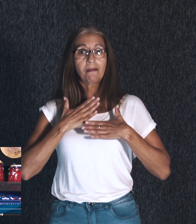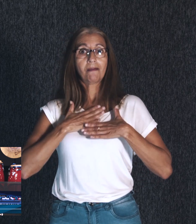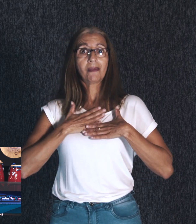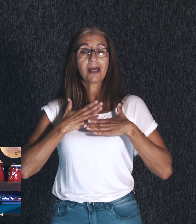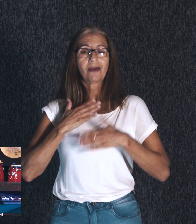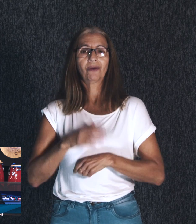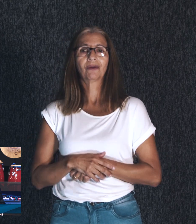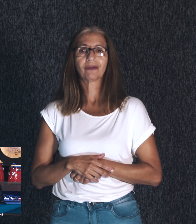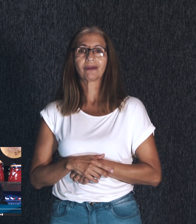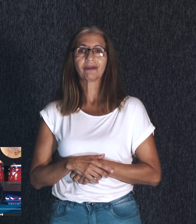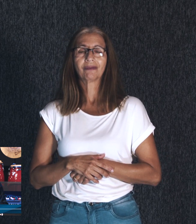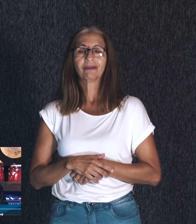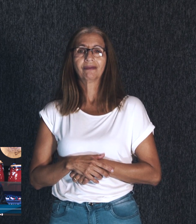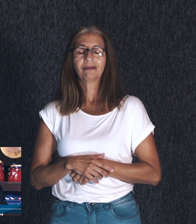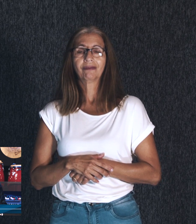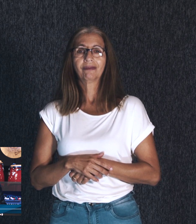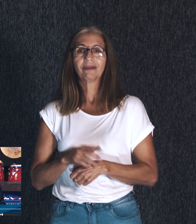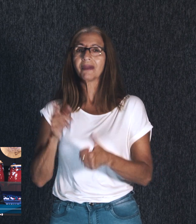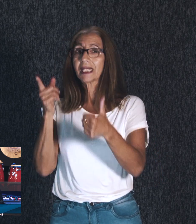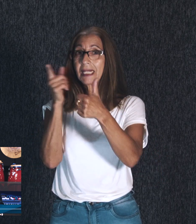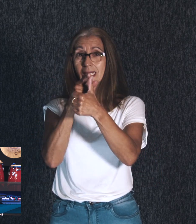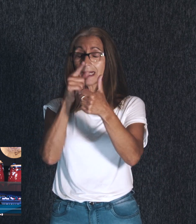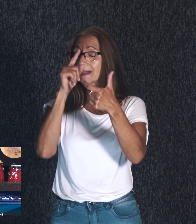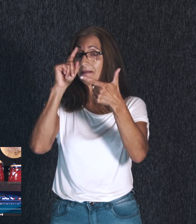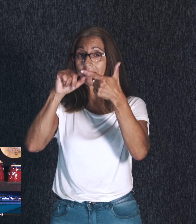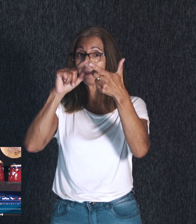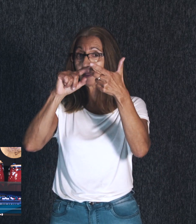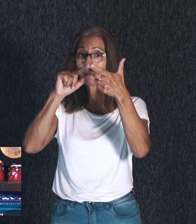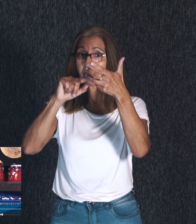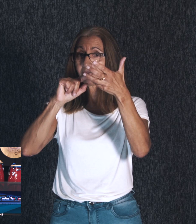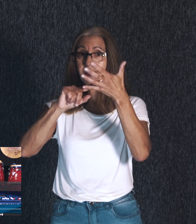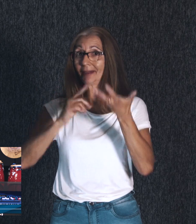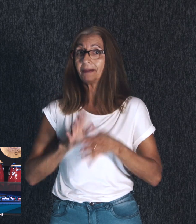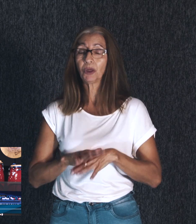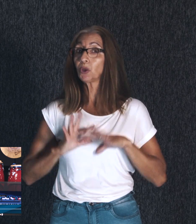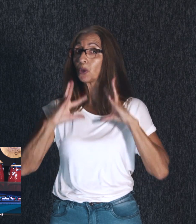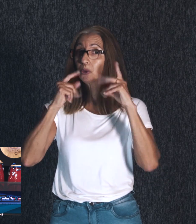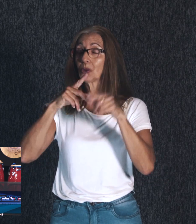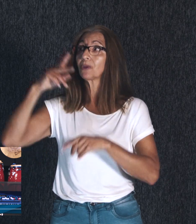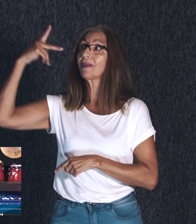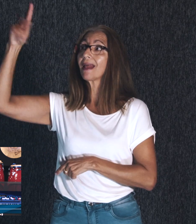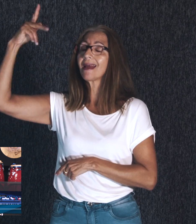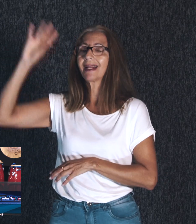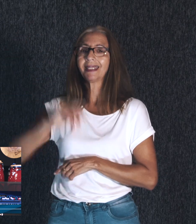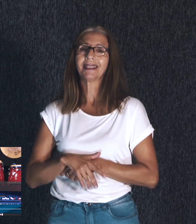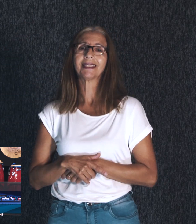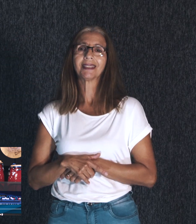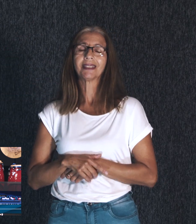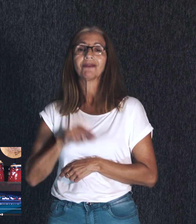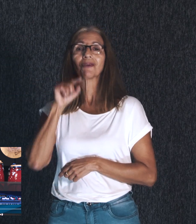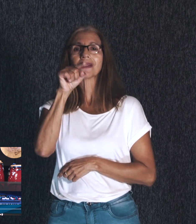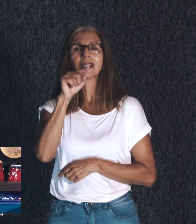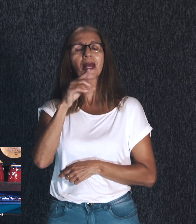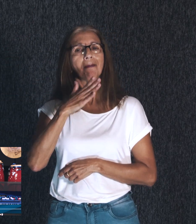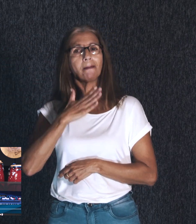eu te formei, eu te remi, eu te chamei pelo seu nome e tu és